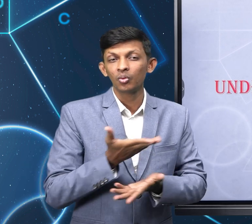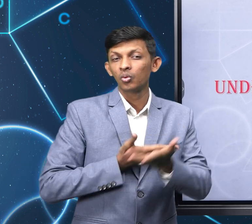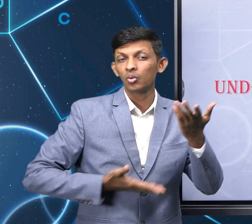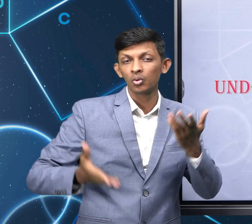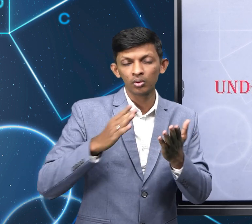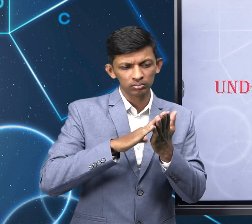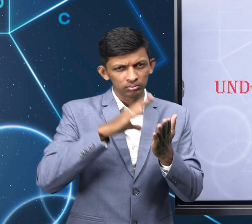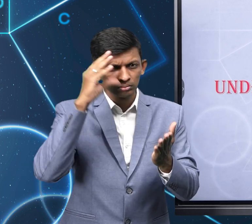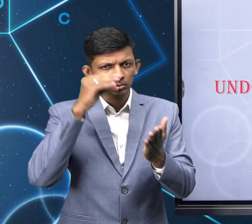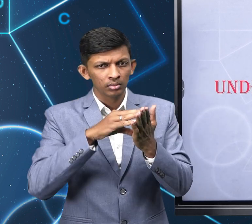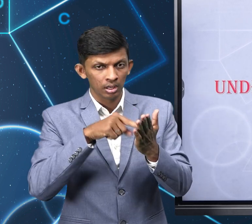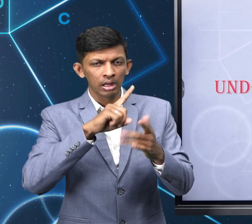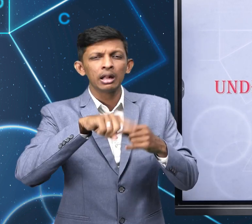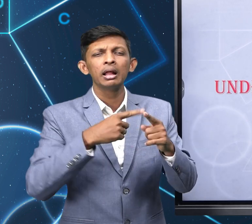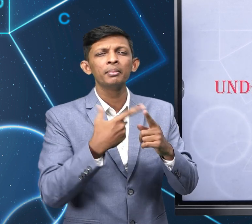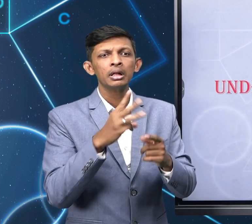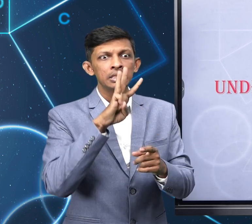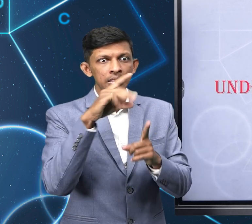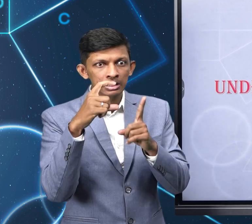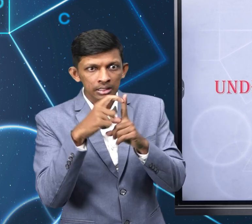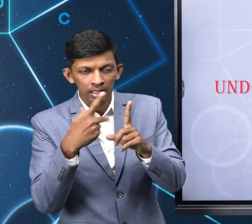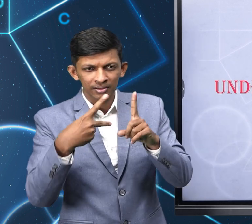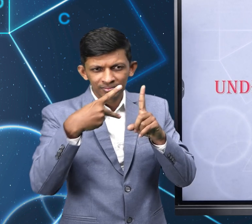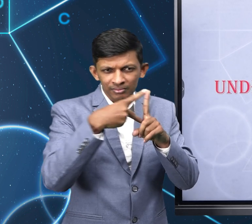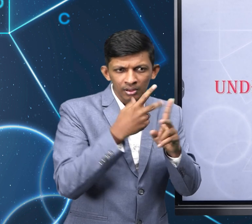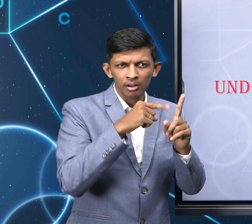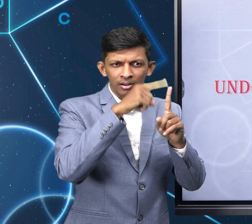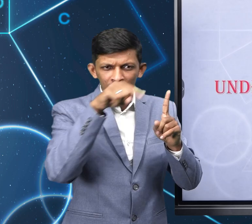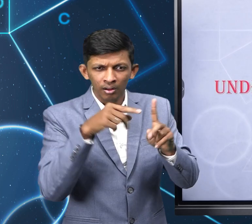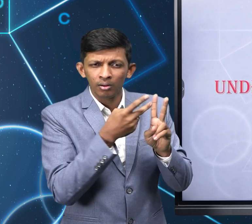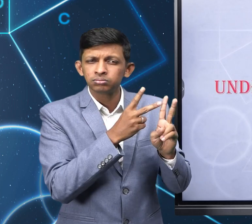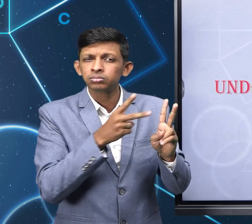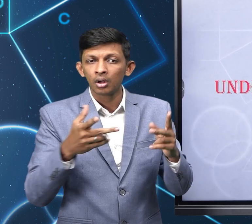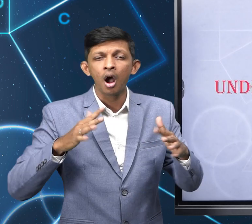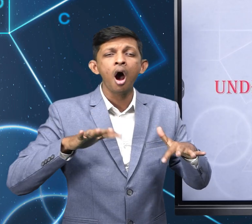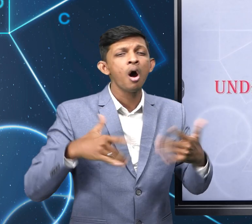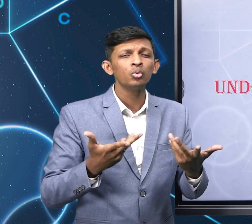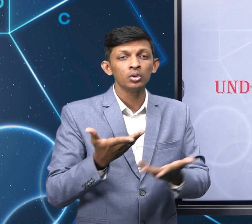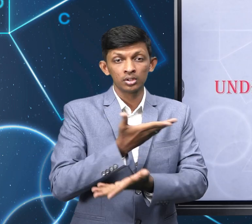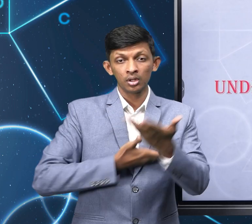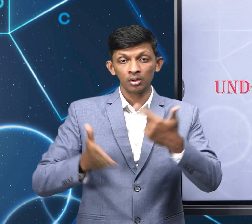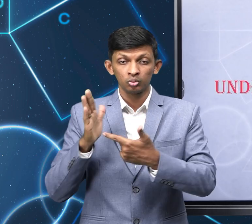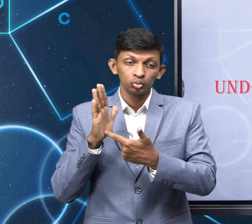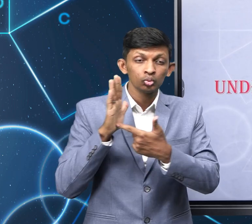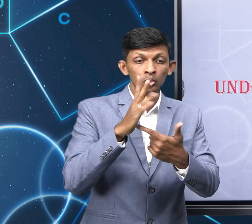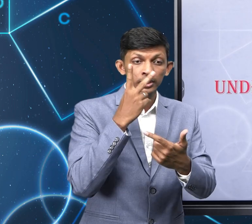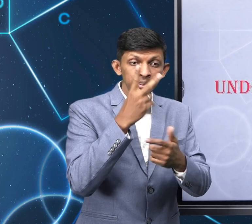आज आपण 3D आकारांबद्दल आणि ते सपाट पृष्ठभागावर कसे दाखवू